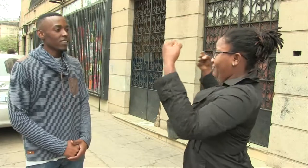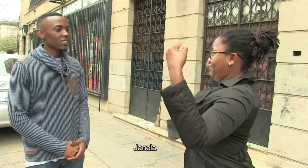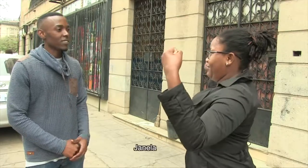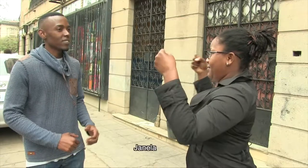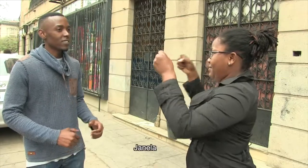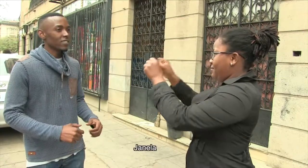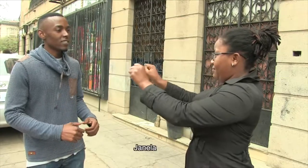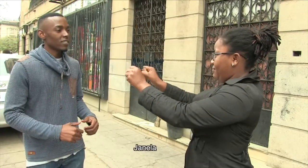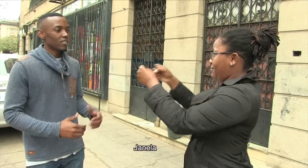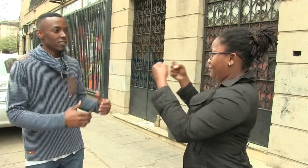Janela